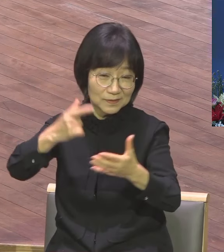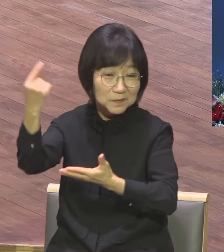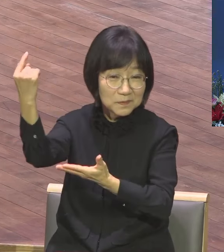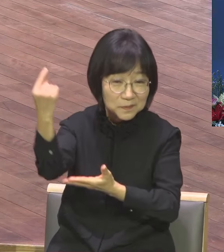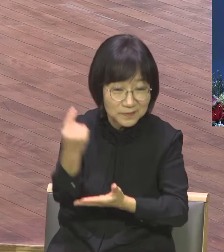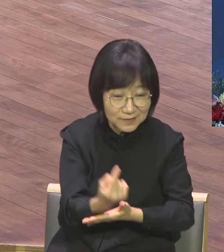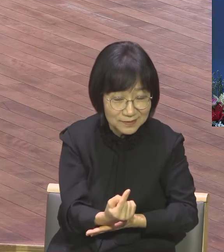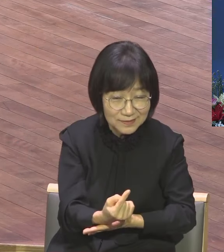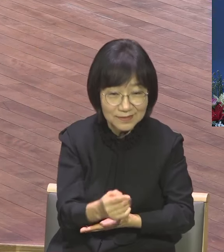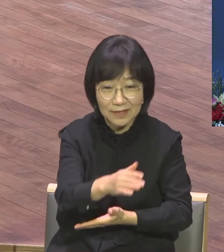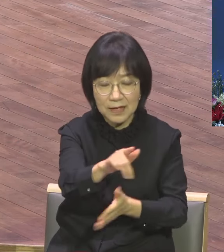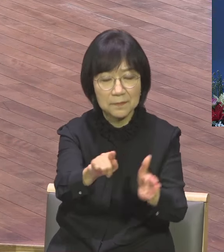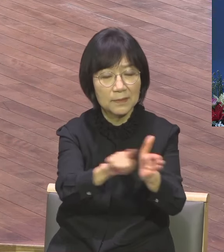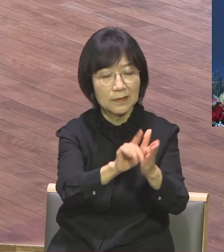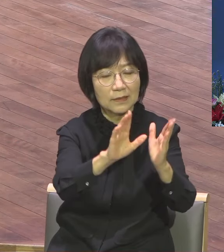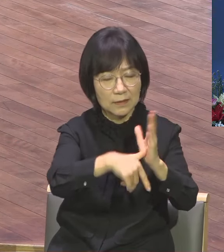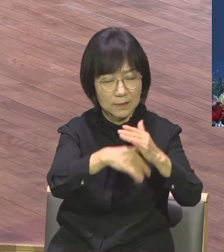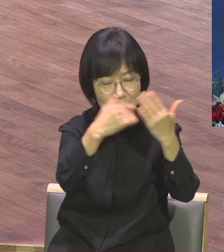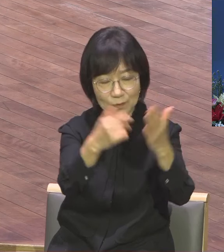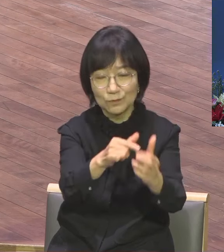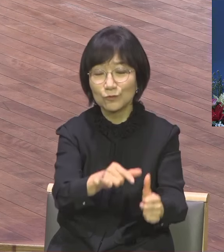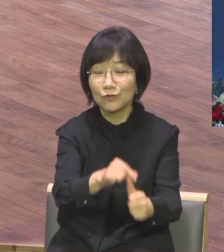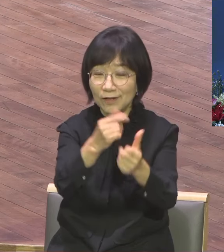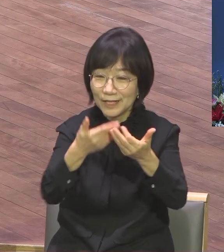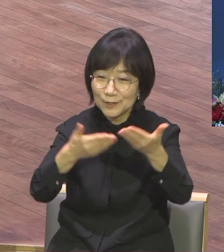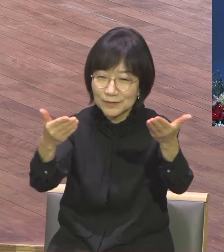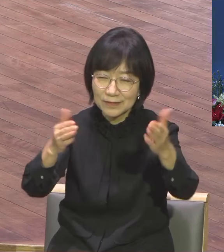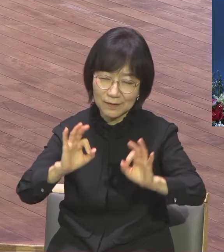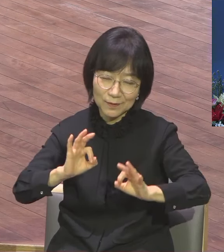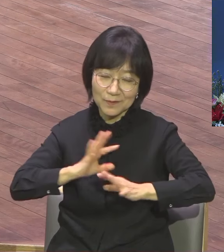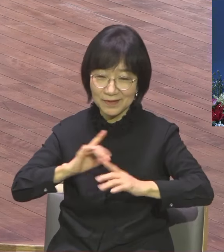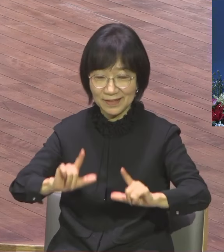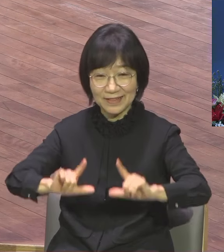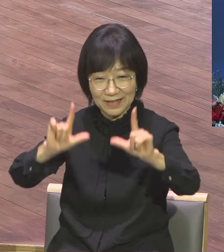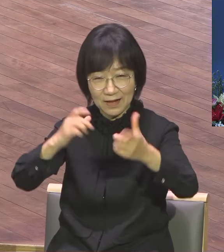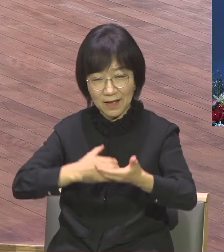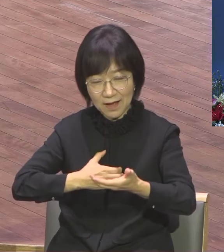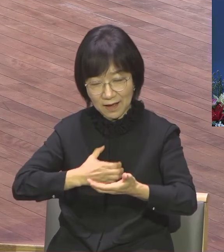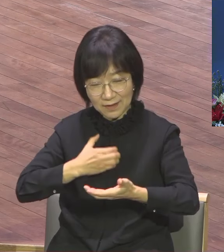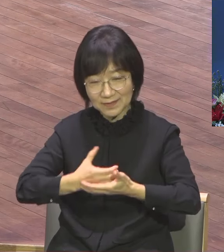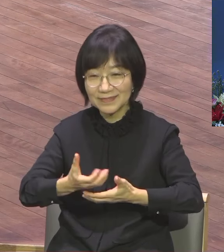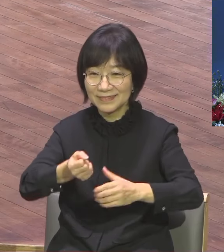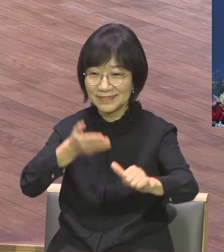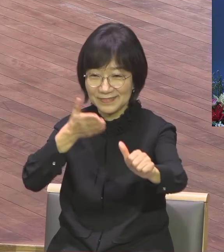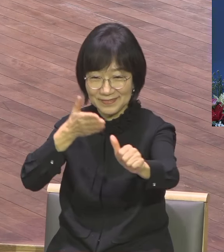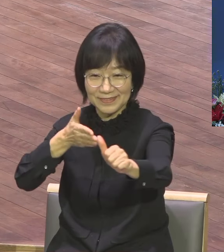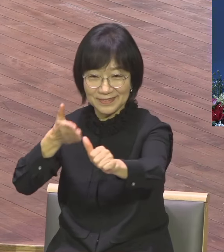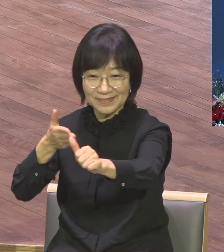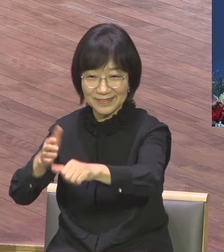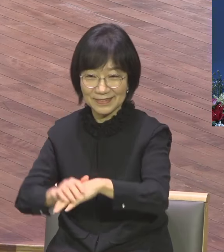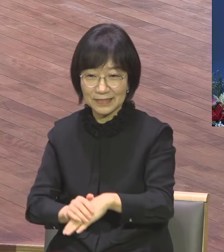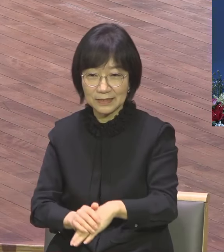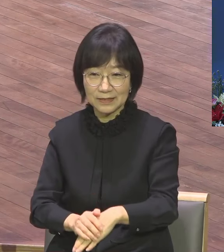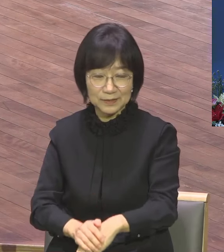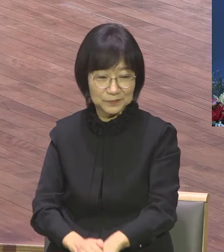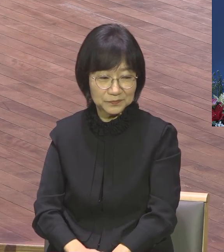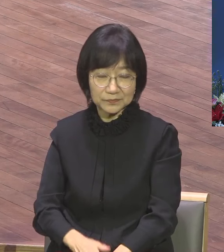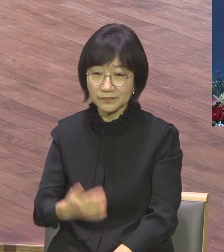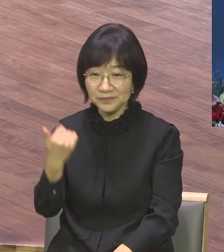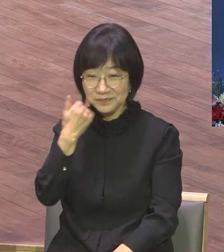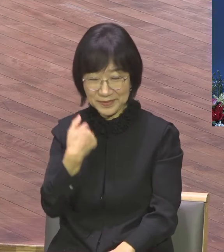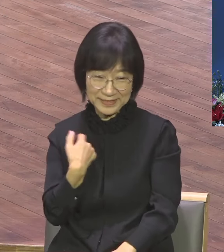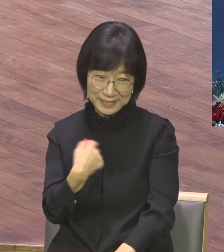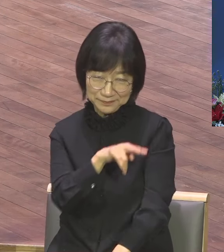믿는 자마다 구원해 주신 이 놀라운 날 감격 있기를 바랍니다. 네. 어떤 분은 찬송 문대